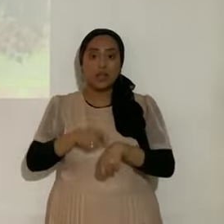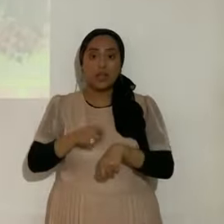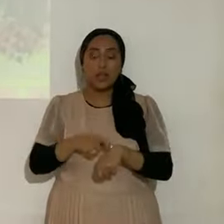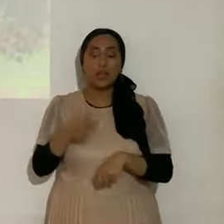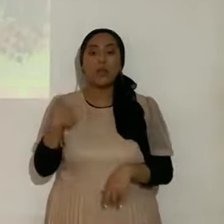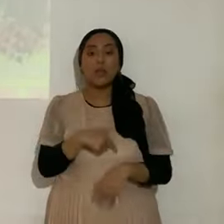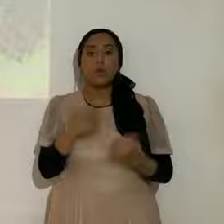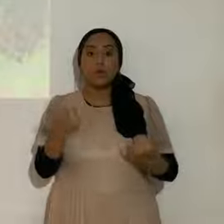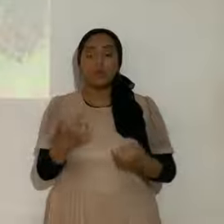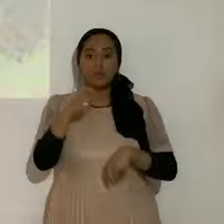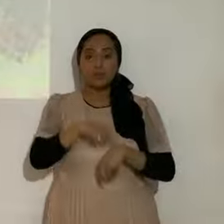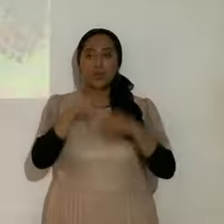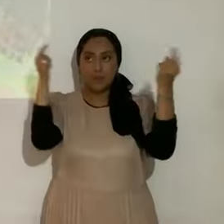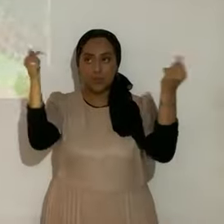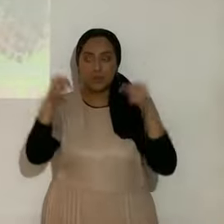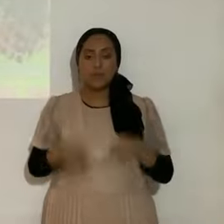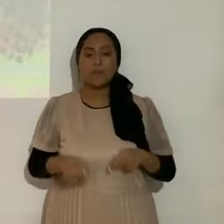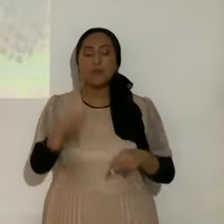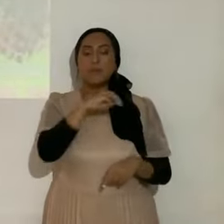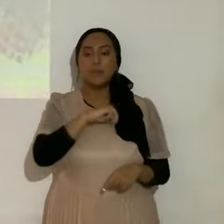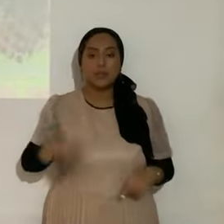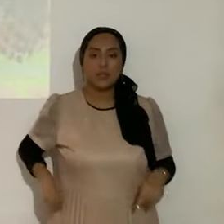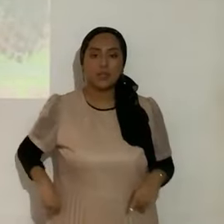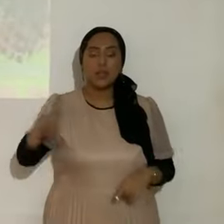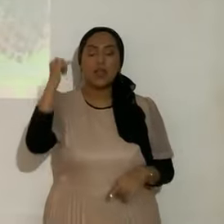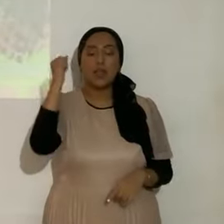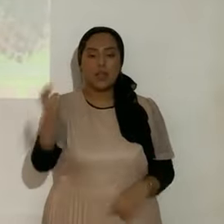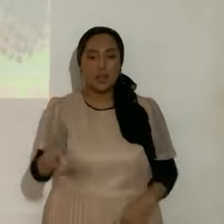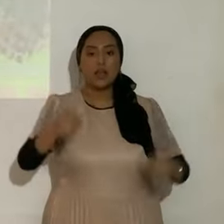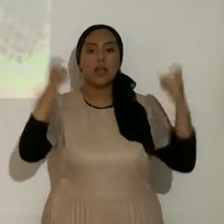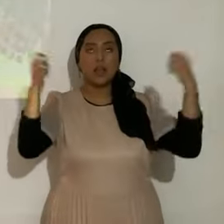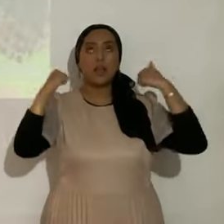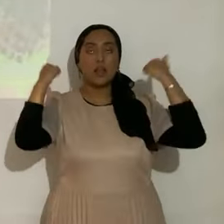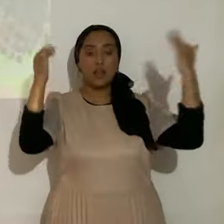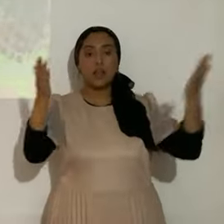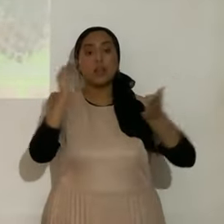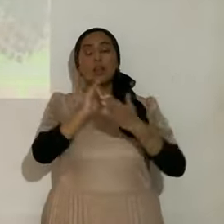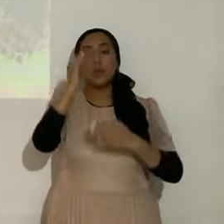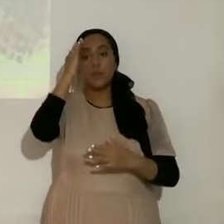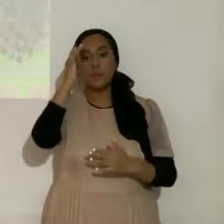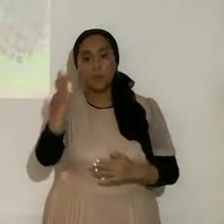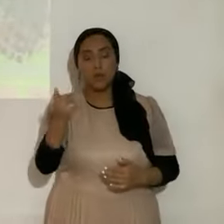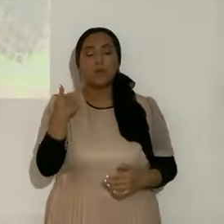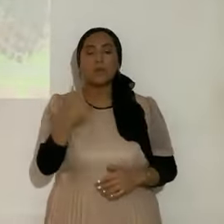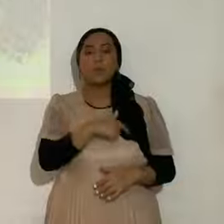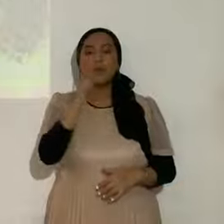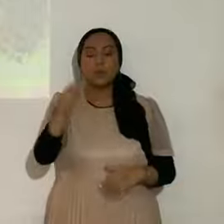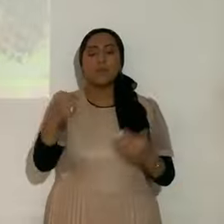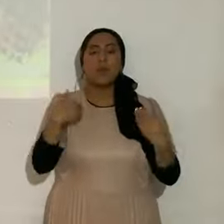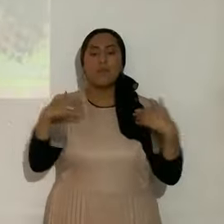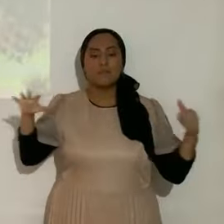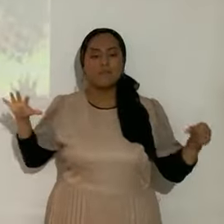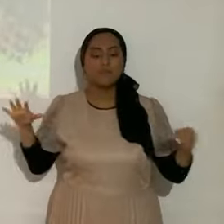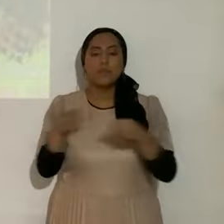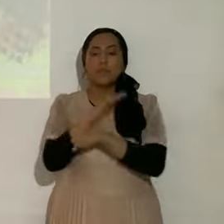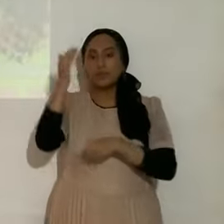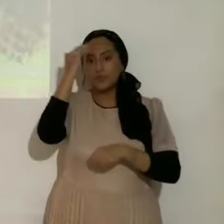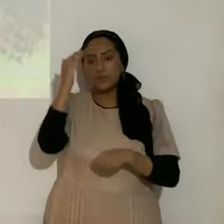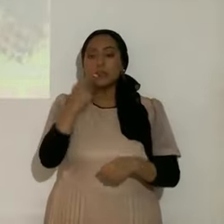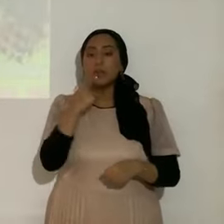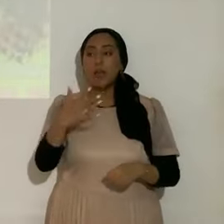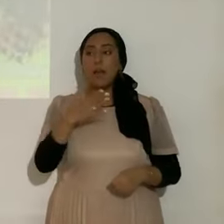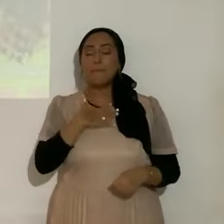Estamos en el tiempo de la venida de Mashiach Yahshua. Aleluya. Es por eso que tenemos que tener esa convicción total y decir, yo